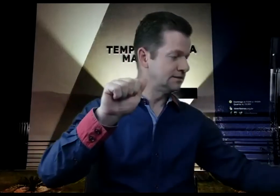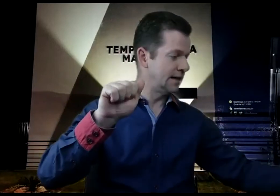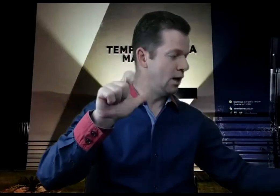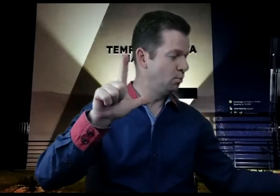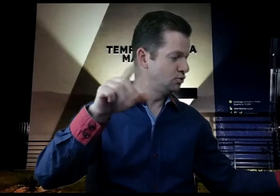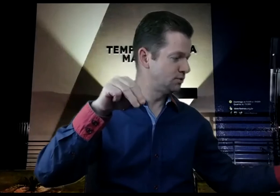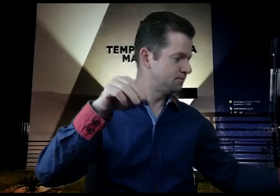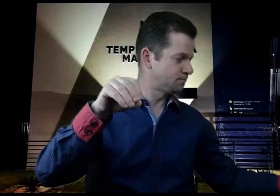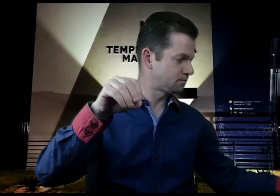Salmos